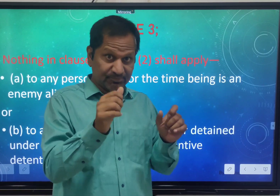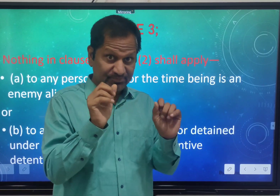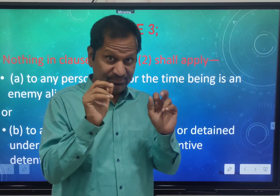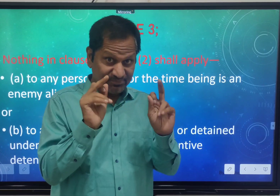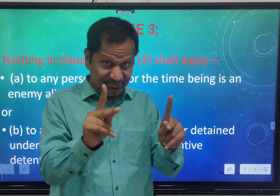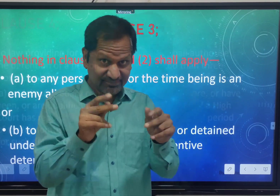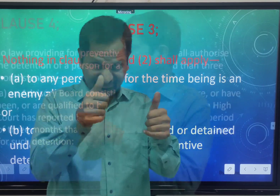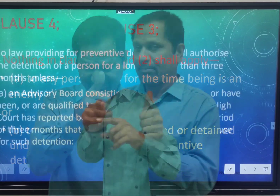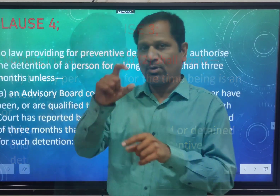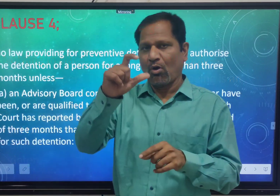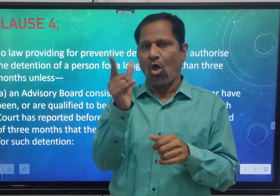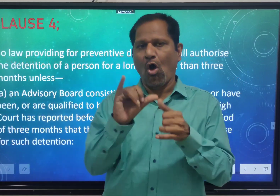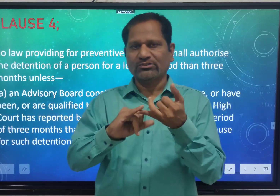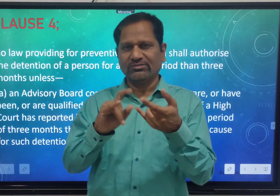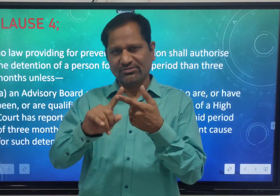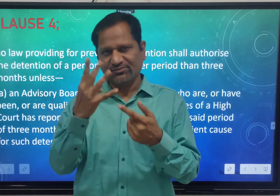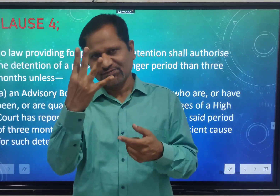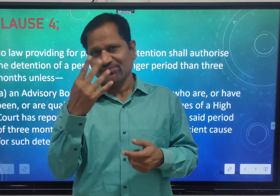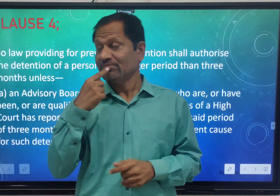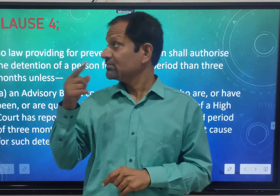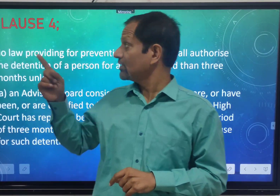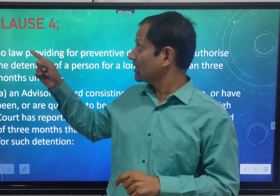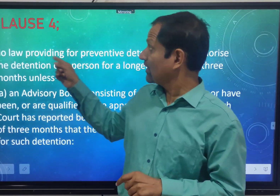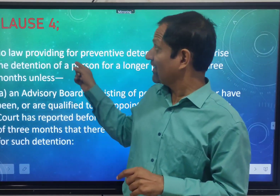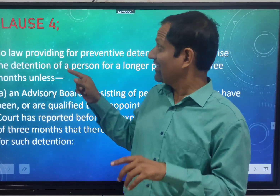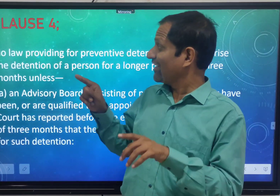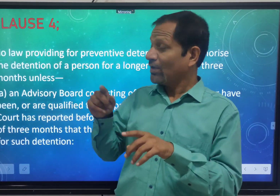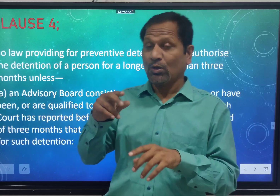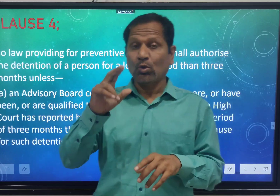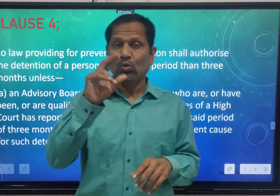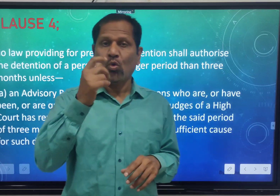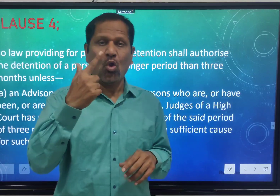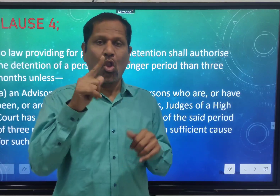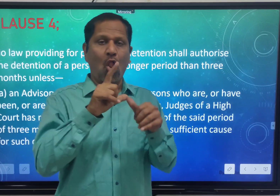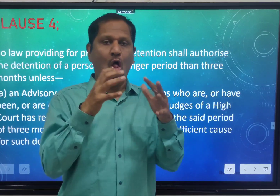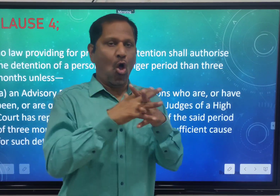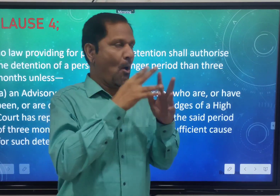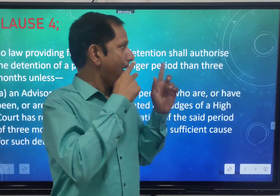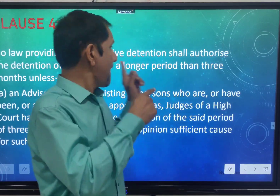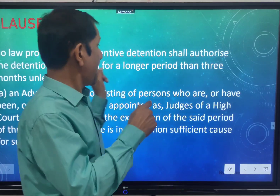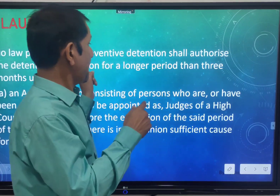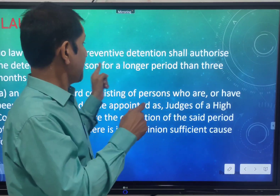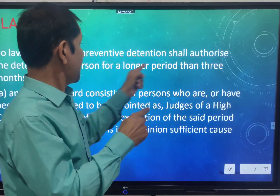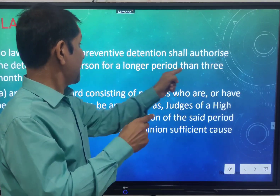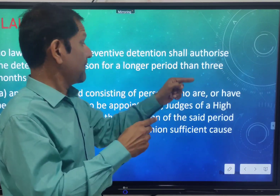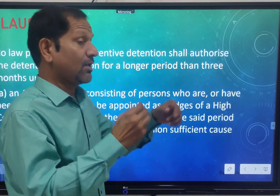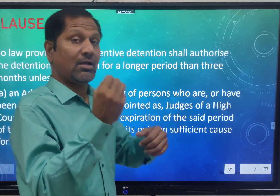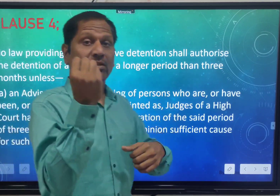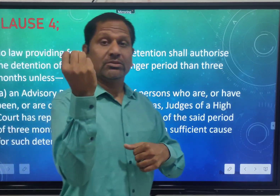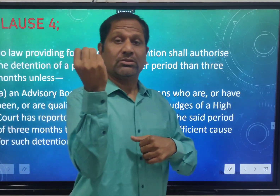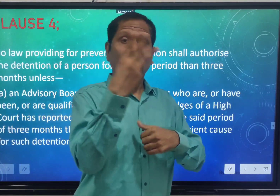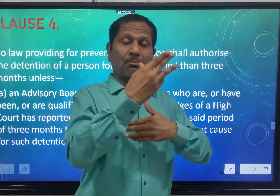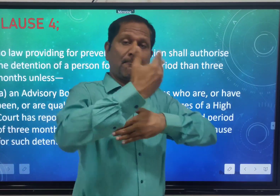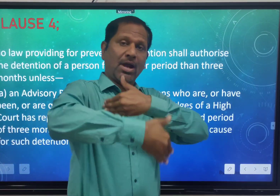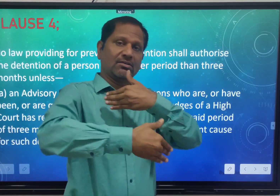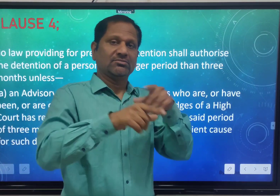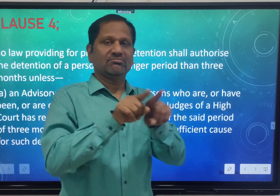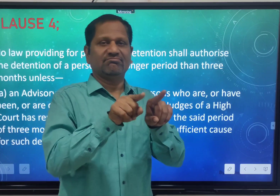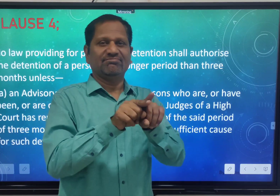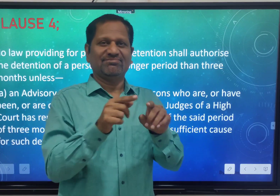समय मांगती है। और नो लॉ प्रोवाइडिंग फॉर प्रिवेंटिव डिटेंशन shall authorize the detention of a person